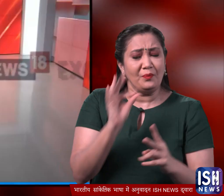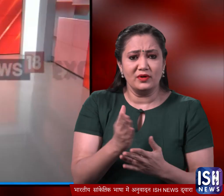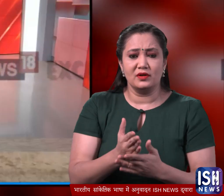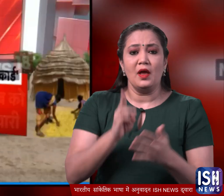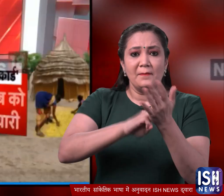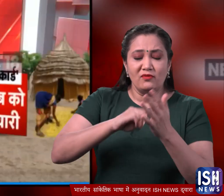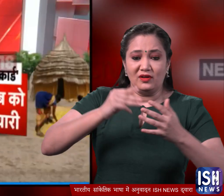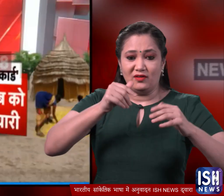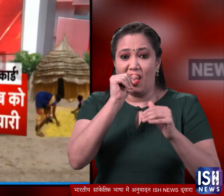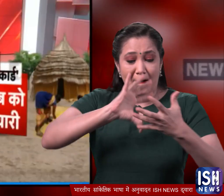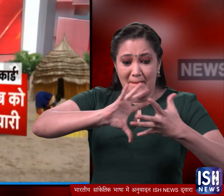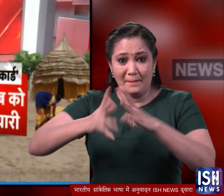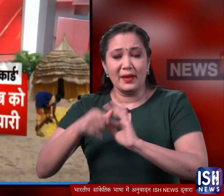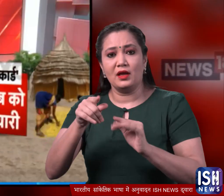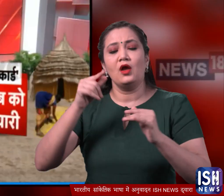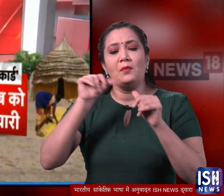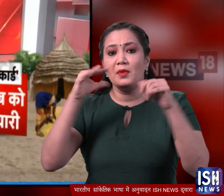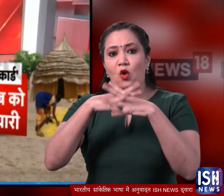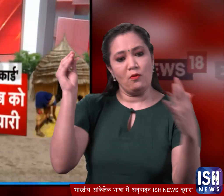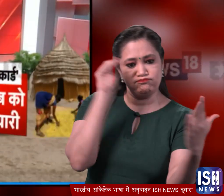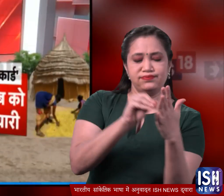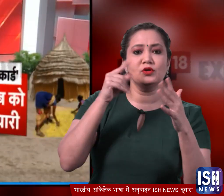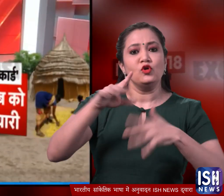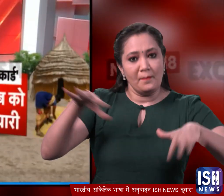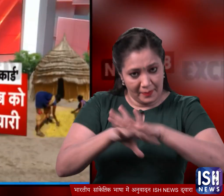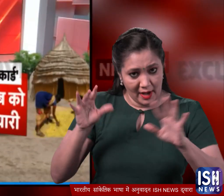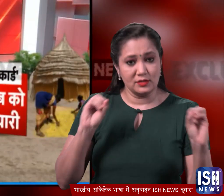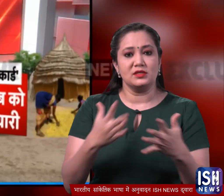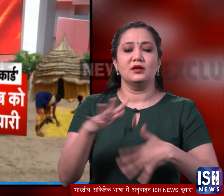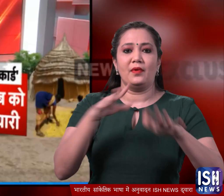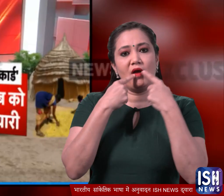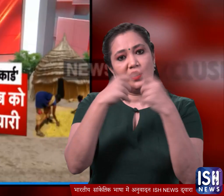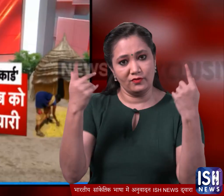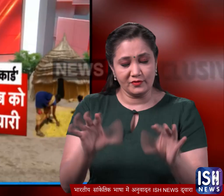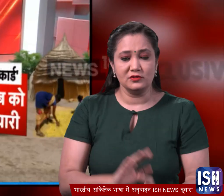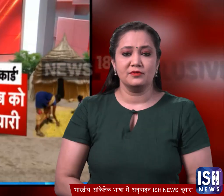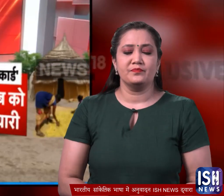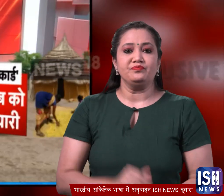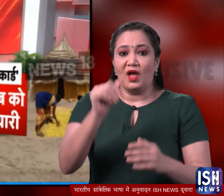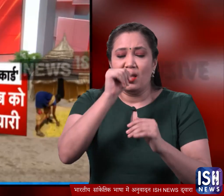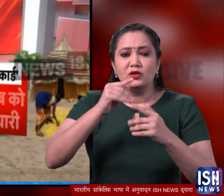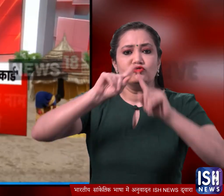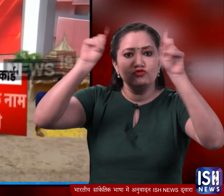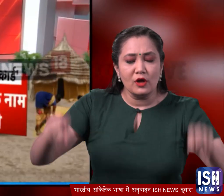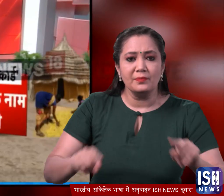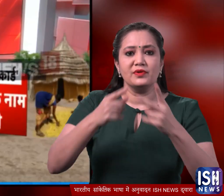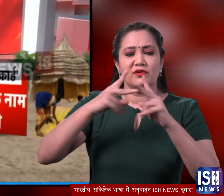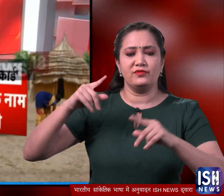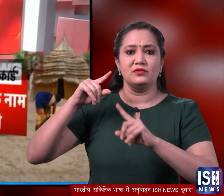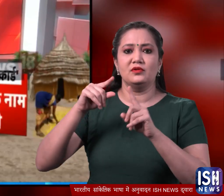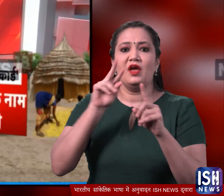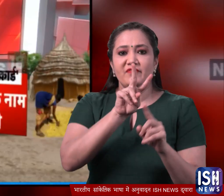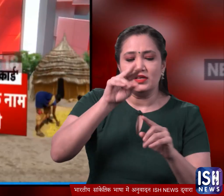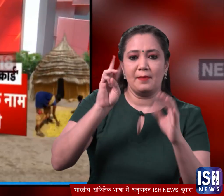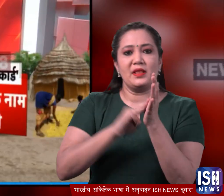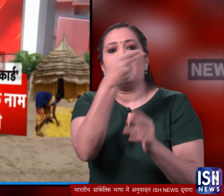उनमें महुआ से बनी शराब को कानूनी बनाने के लिए नई आबकारी नीति बनाए जाने का ऐलान शामिल है। यह शराब दुकानों में विरासत